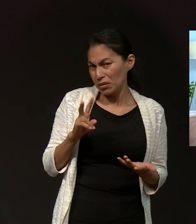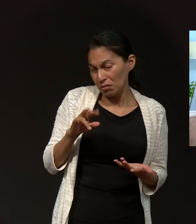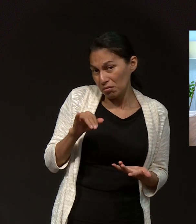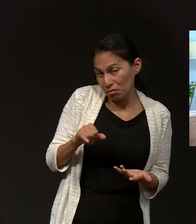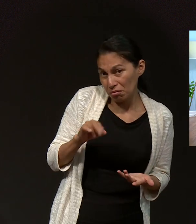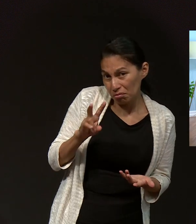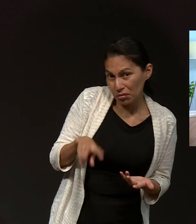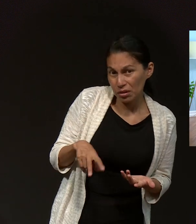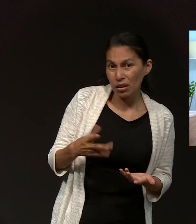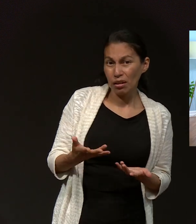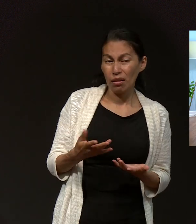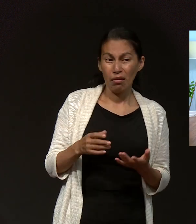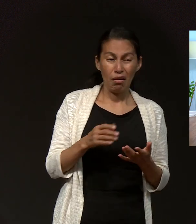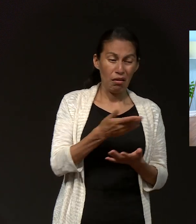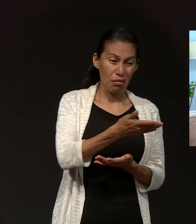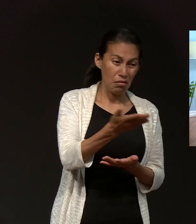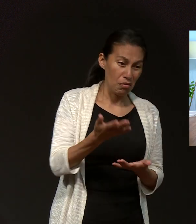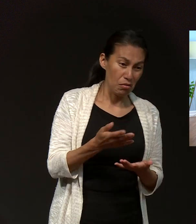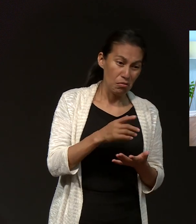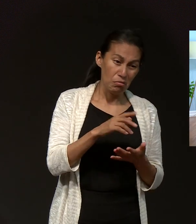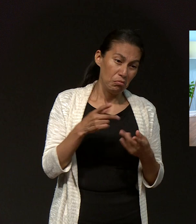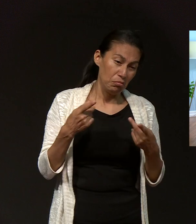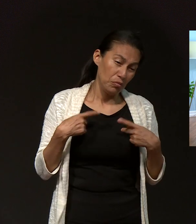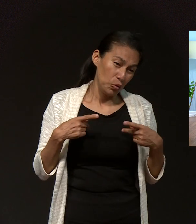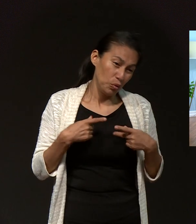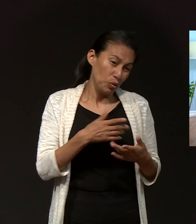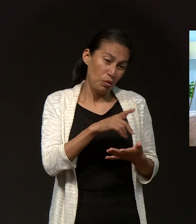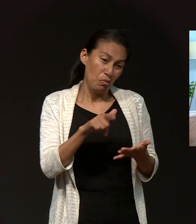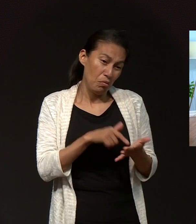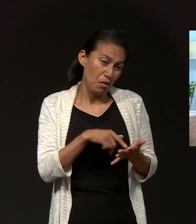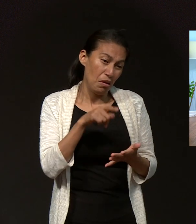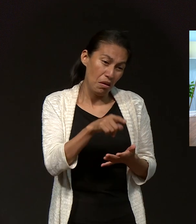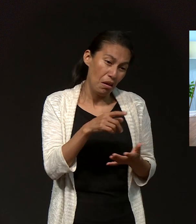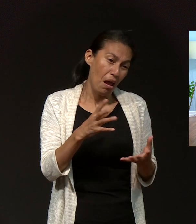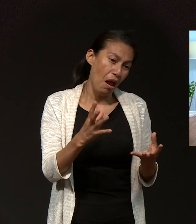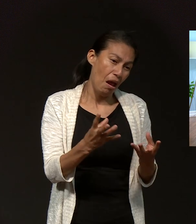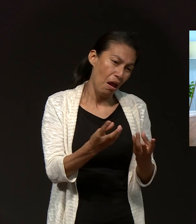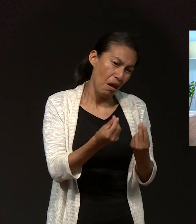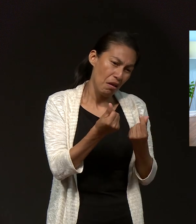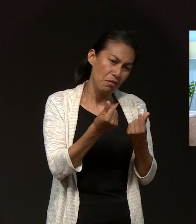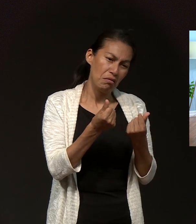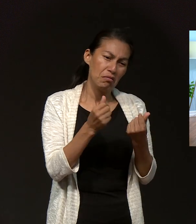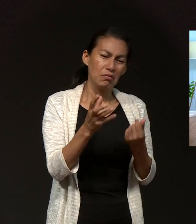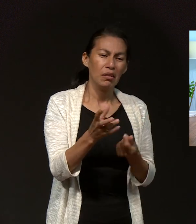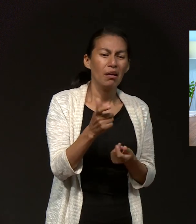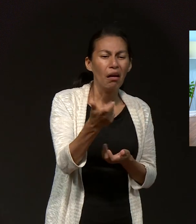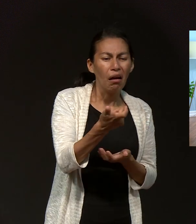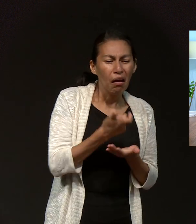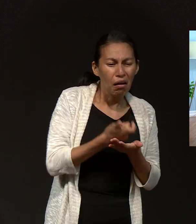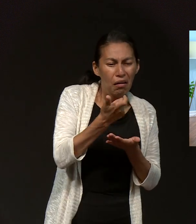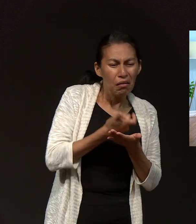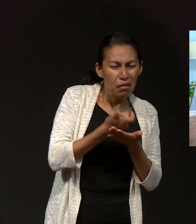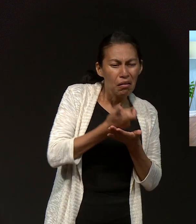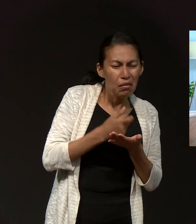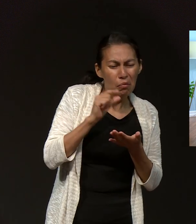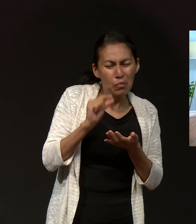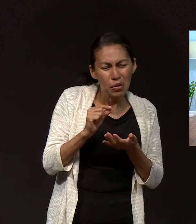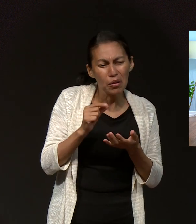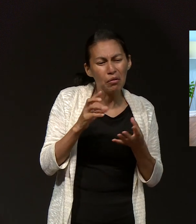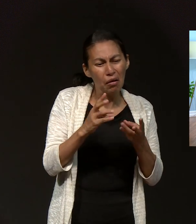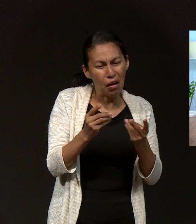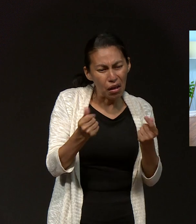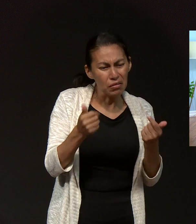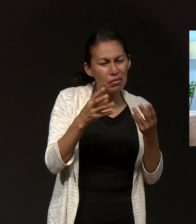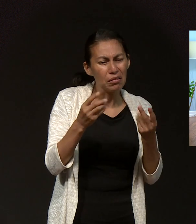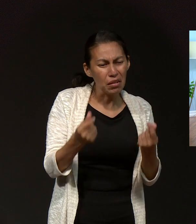al que llegas en una sociedad consumista y capitalista, ¿no? Buscas, ganas poquito y te gastas ese poquito y